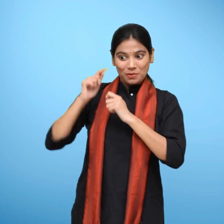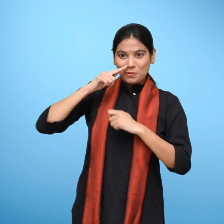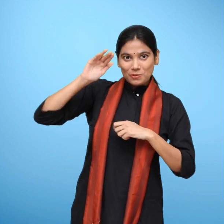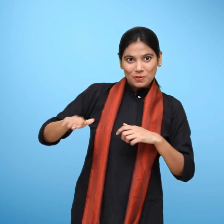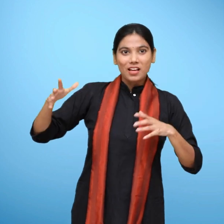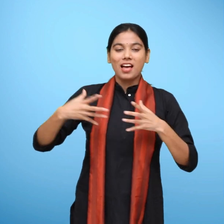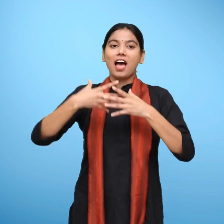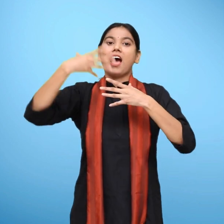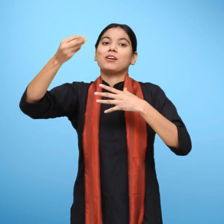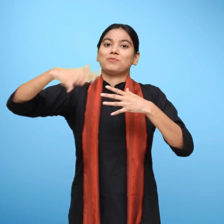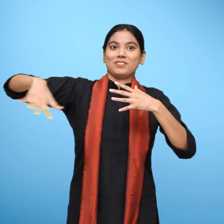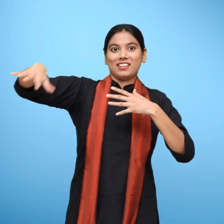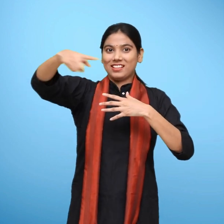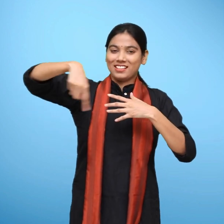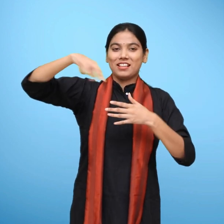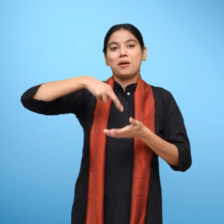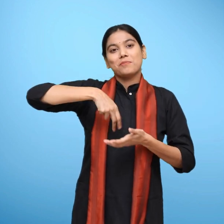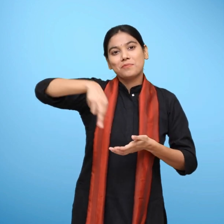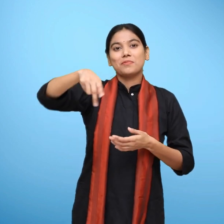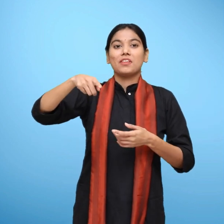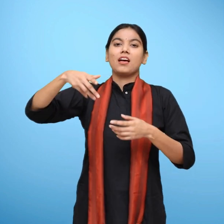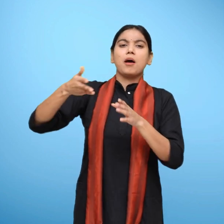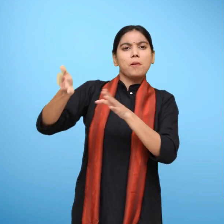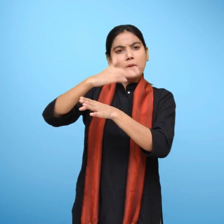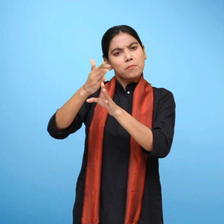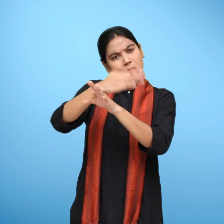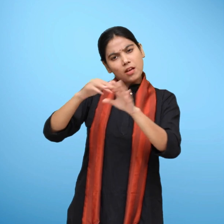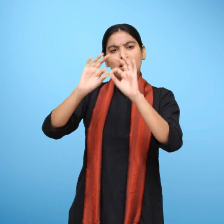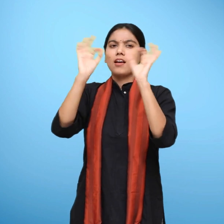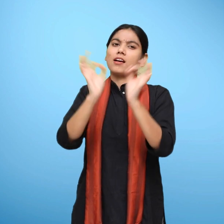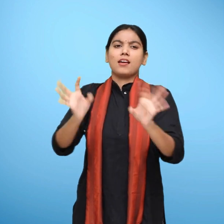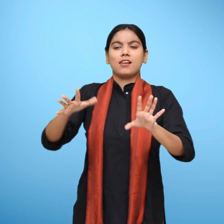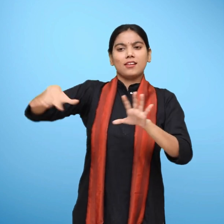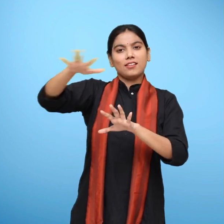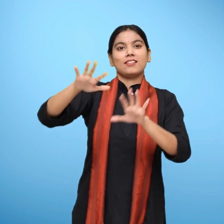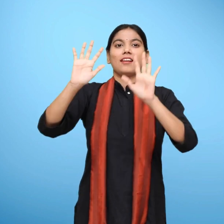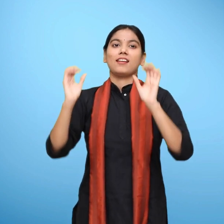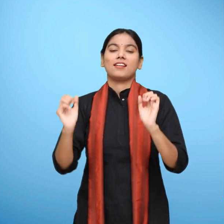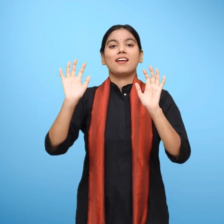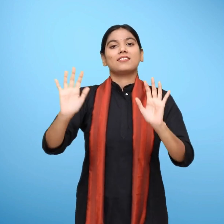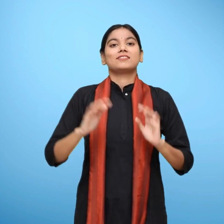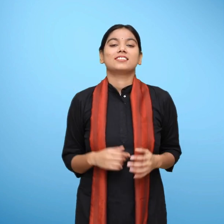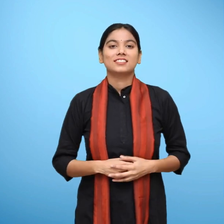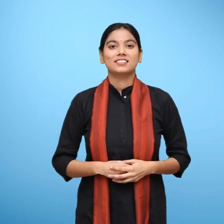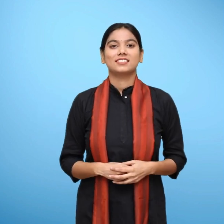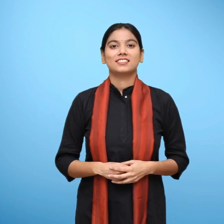रहे हैं जहां परिवार के अन्य सभी सदस्य पहले से ही